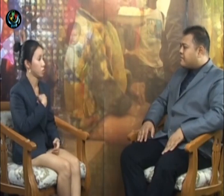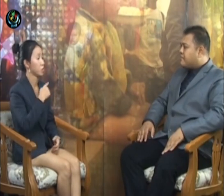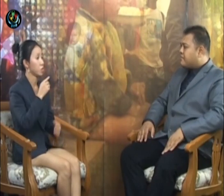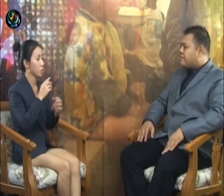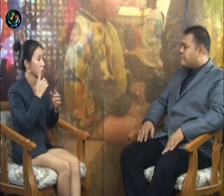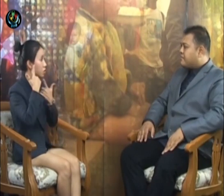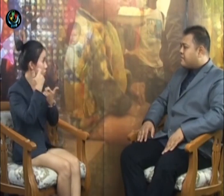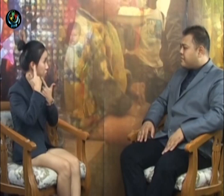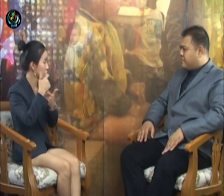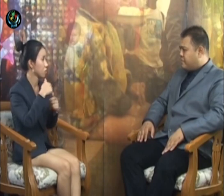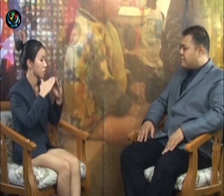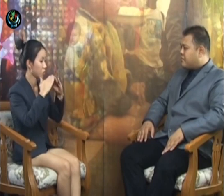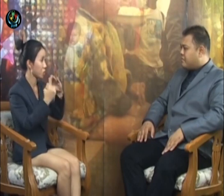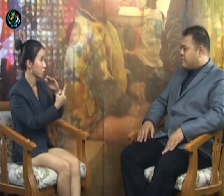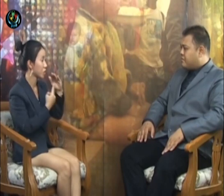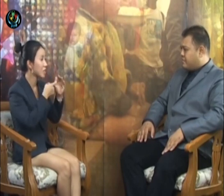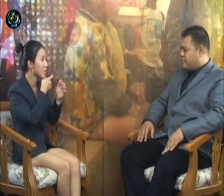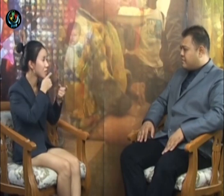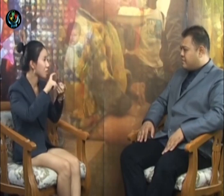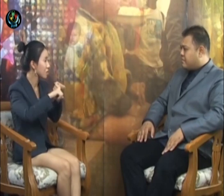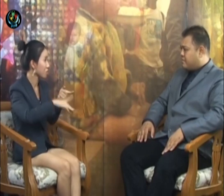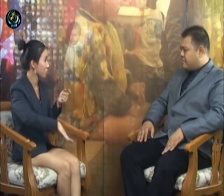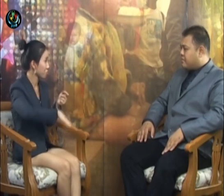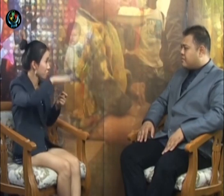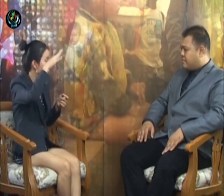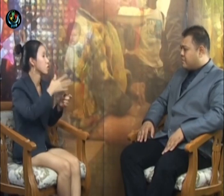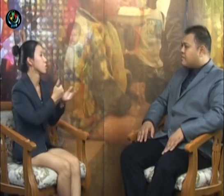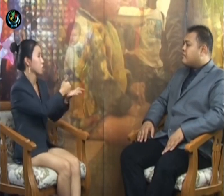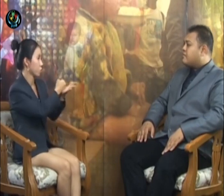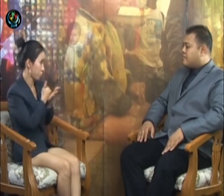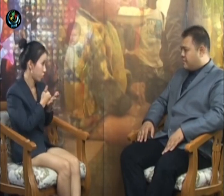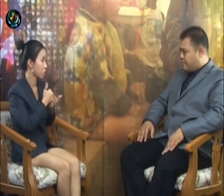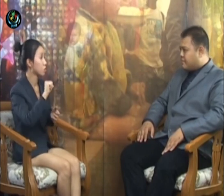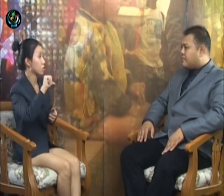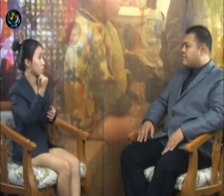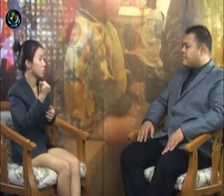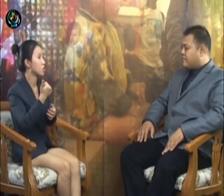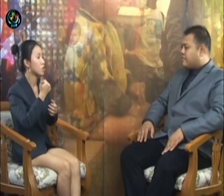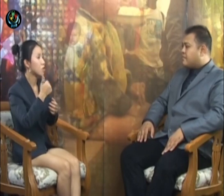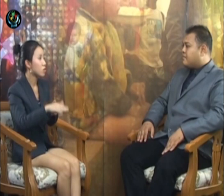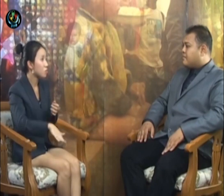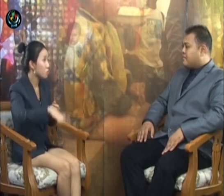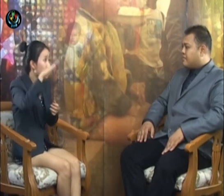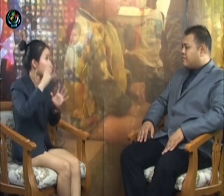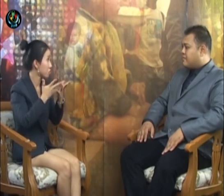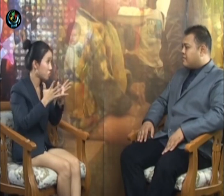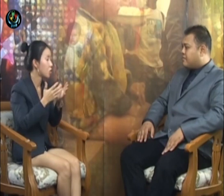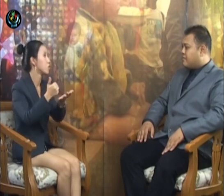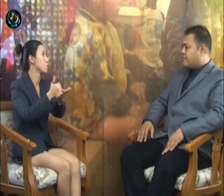နားမကြားသူတွေနဲ့ခင်မင်ရင်းနှီးတဲ့အိမ်နီးနားချင်းတန်ဆွမ်းတဲ့နားကြားသူတွေဆိုလို့ရှိရင်ကူညီပံ့ပိုးပေးမှုရှိပါတယ်ကိုနဲ့မသိတဲ့တခြားတ